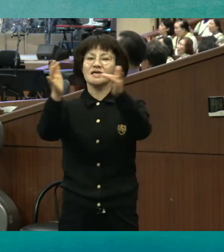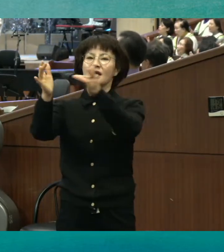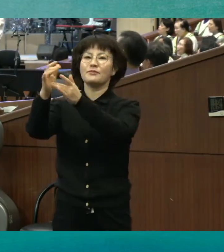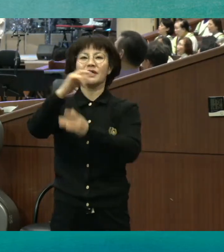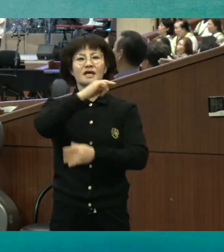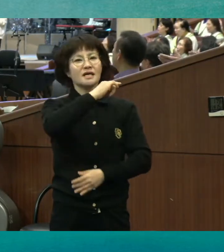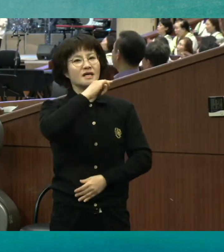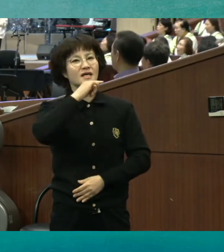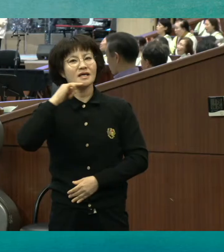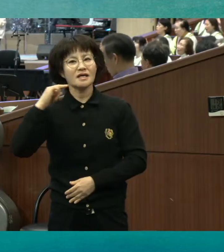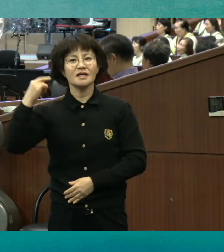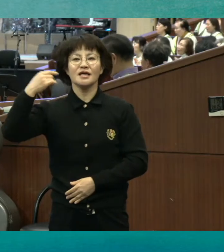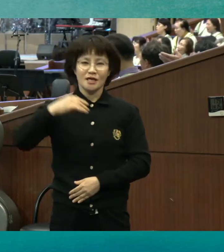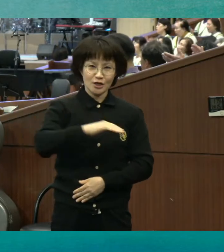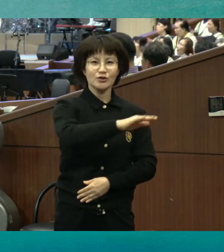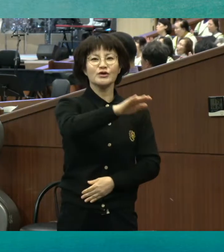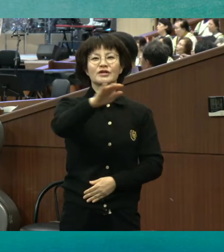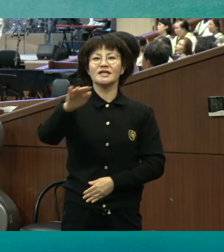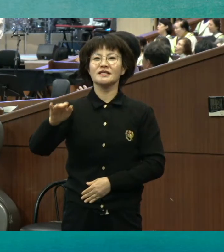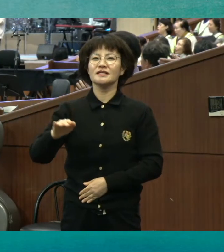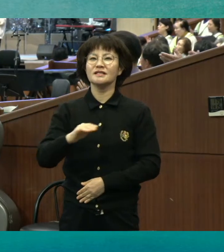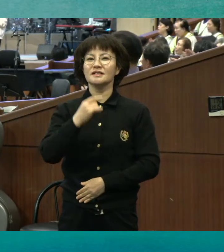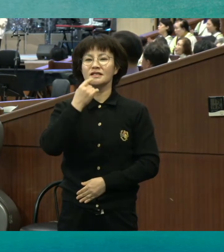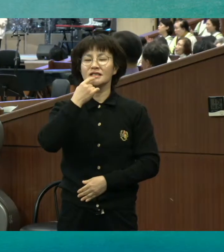피 우리를